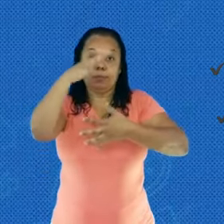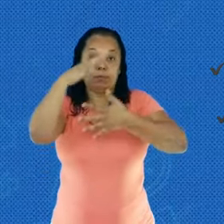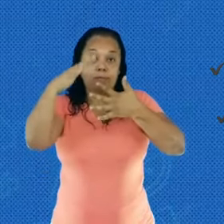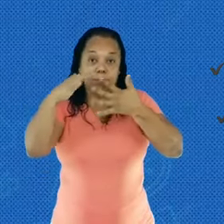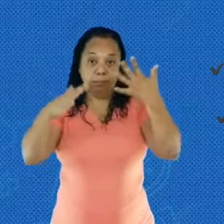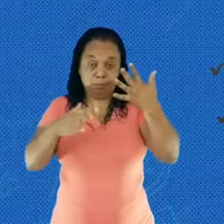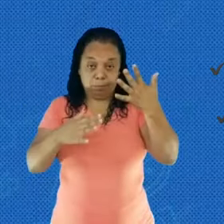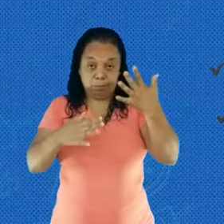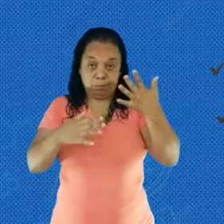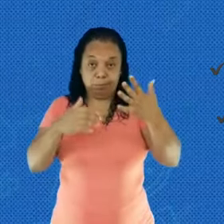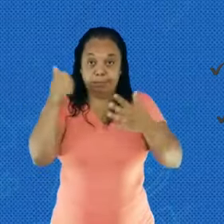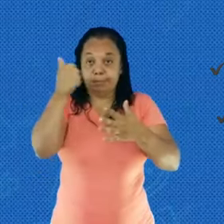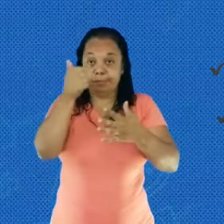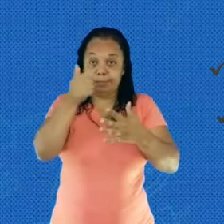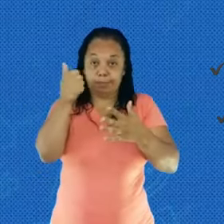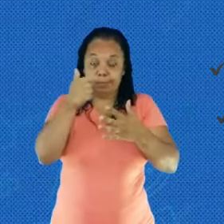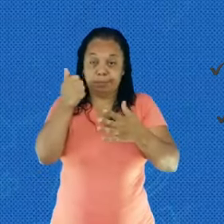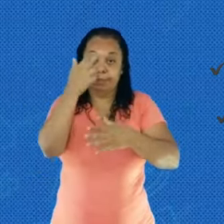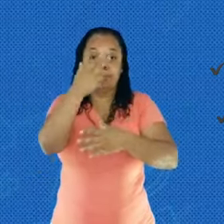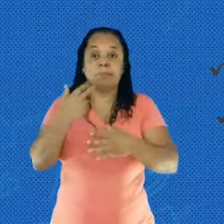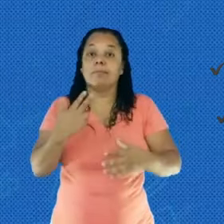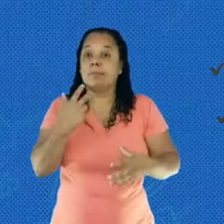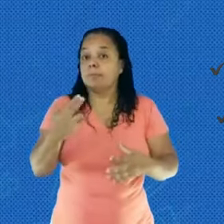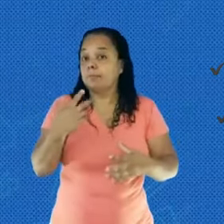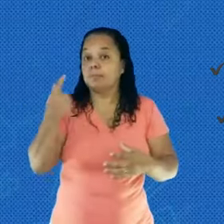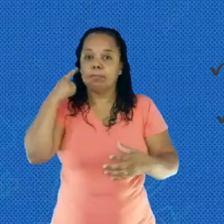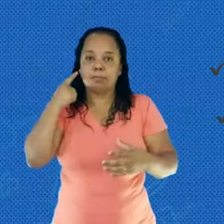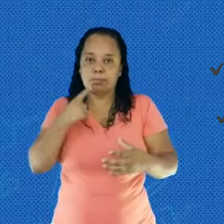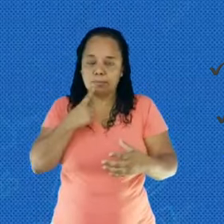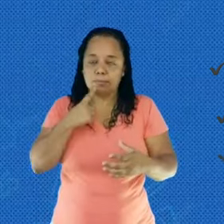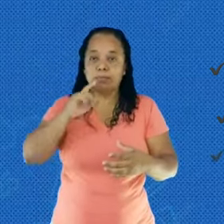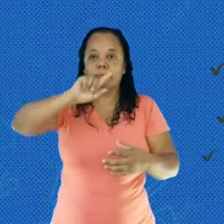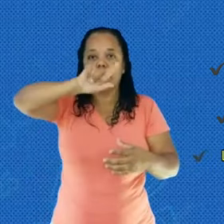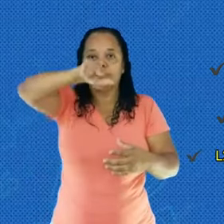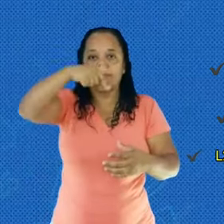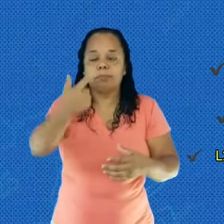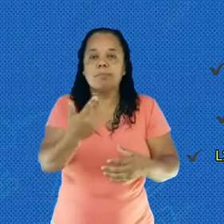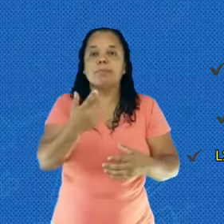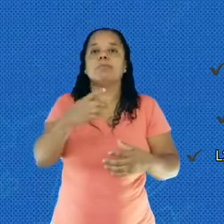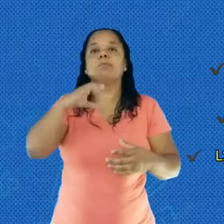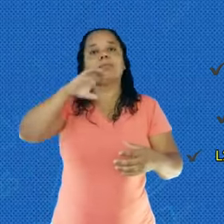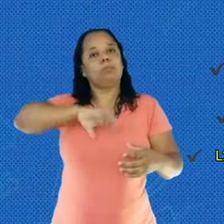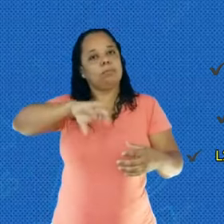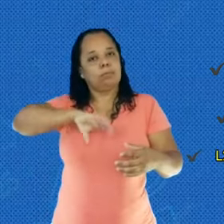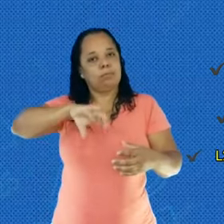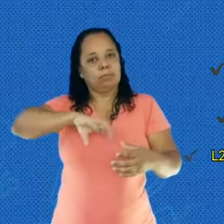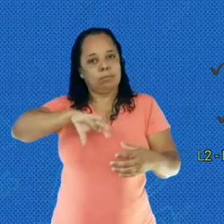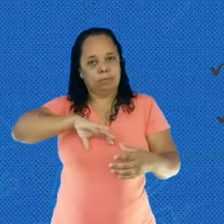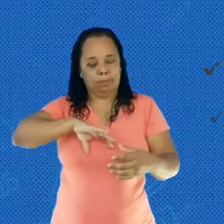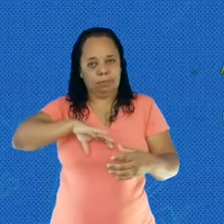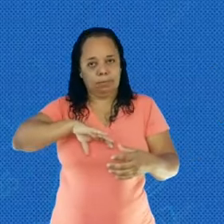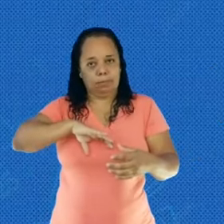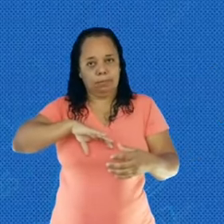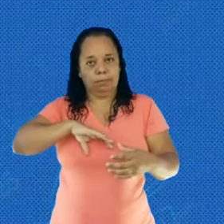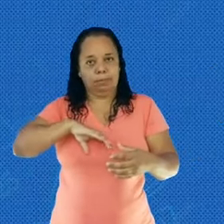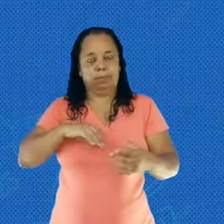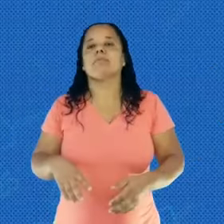língua do meu aluno surdo. E depois, a segunda língua, que é o L2, a língua portuguesa.